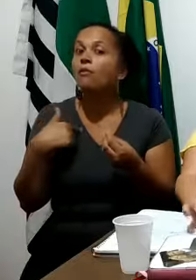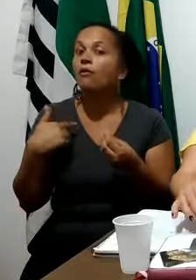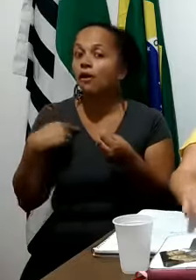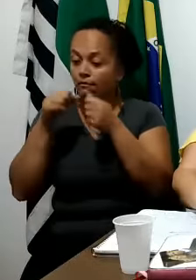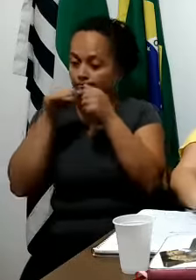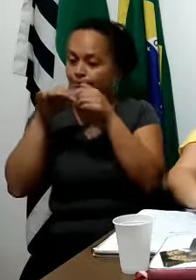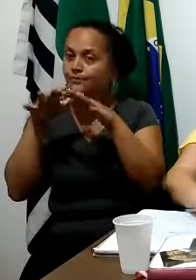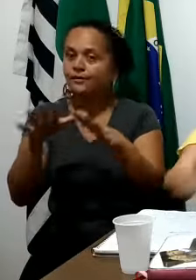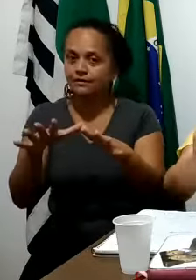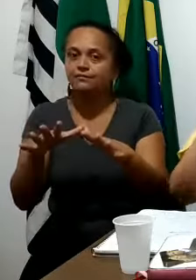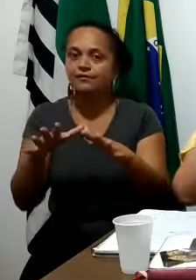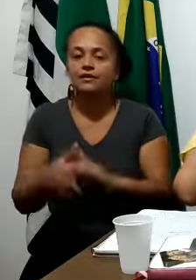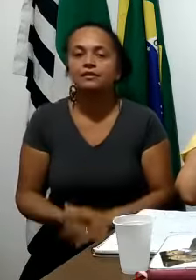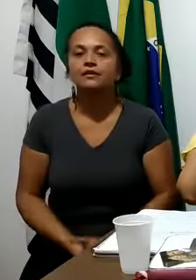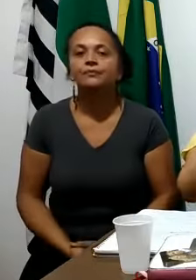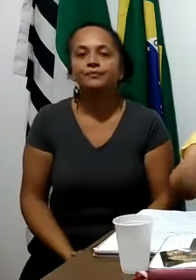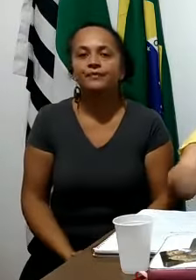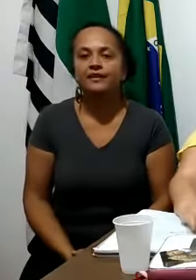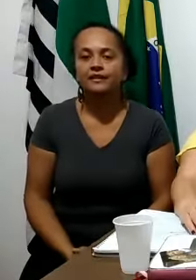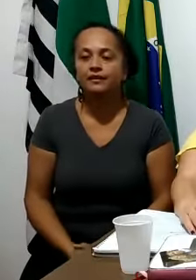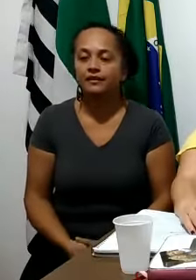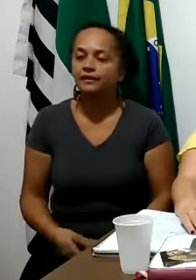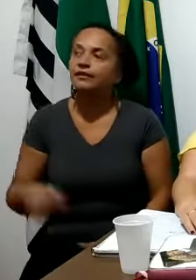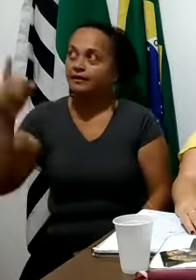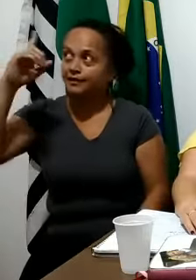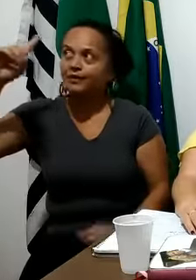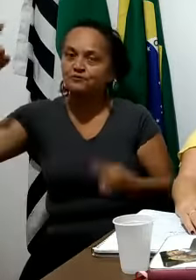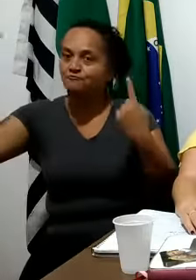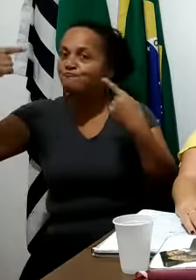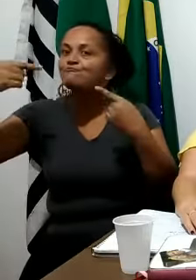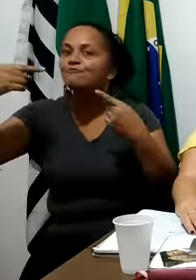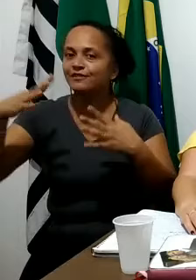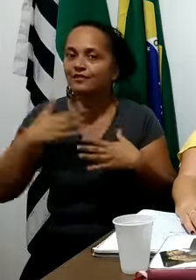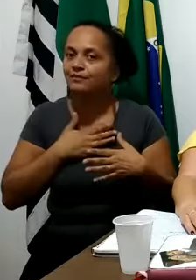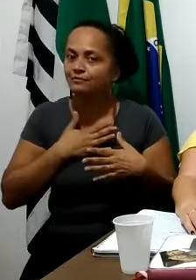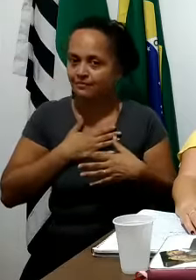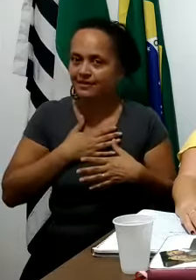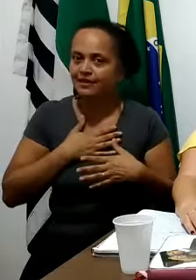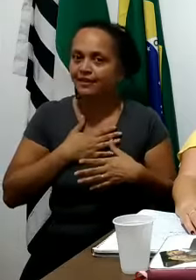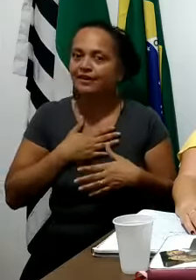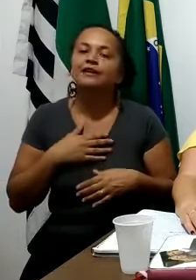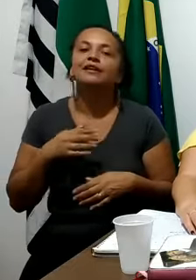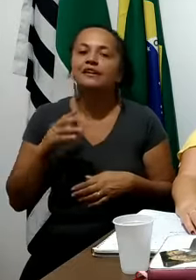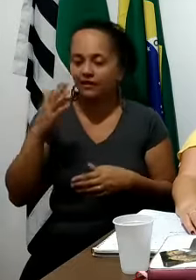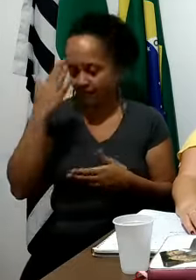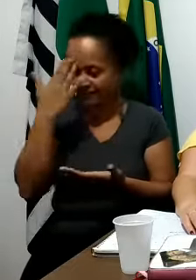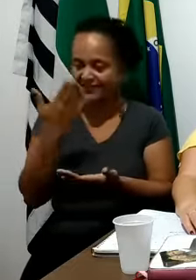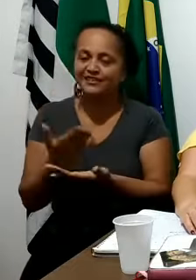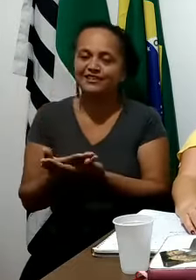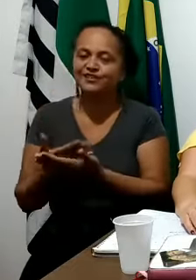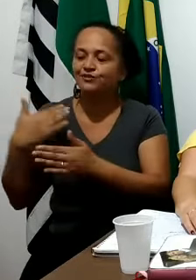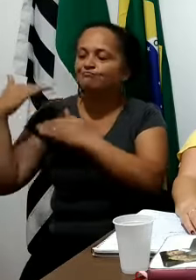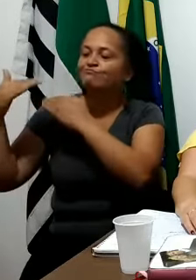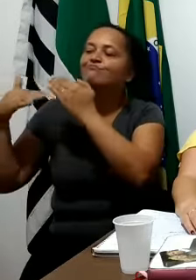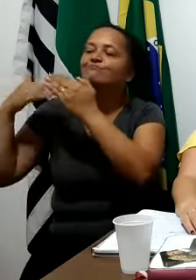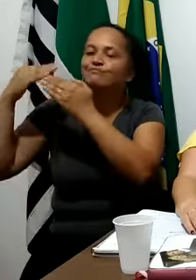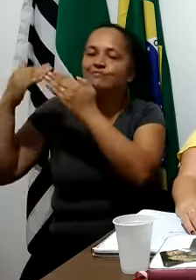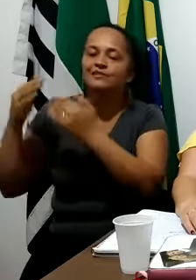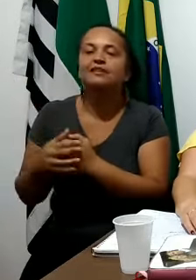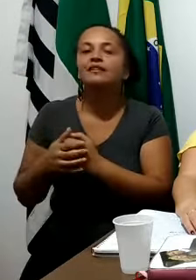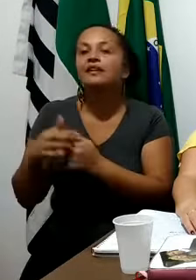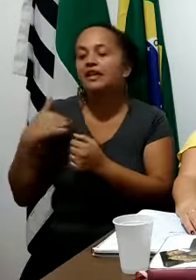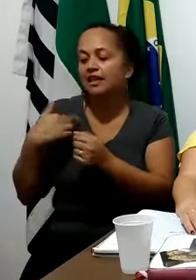abençoada, Pai. Tô sendo desafiada pelo Senhor. Mas é pro meu crescimento, eu creio. E o que eu tô depositando